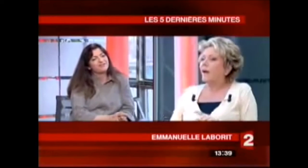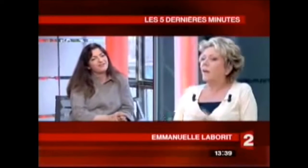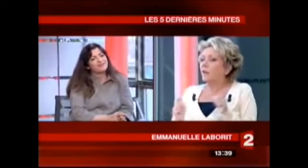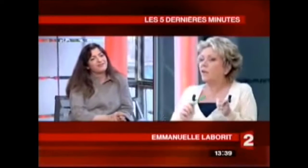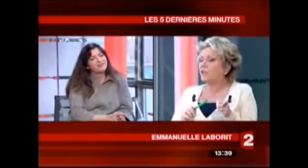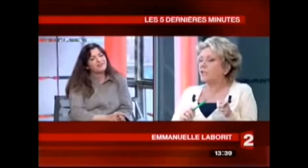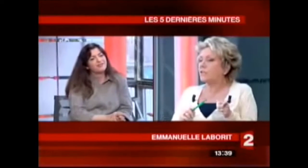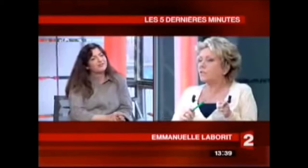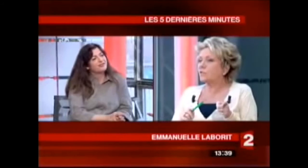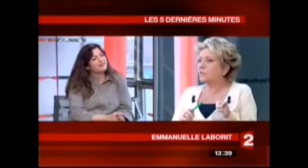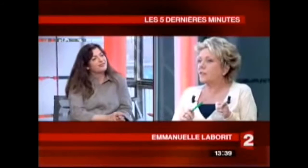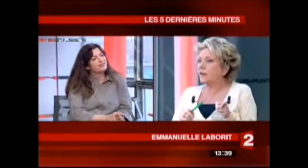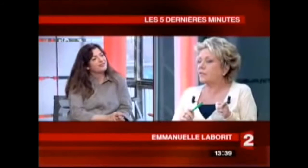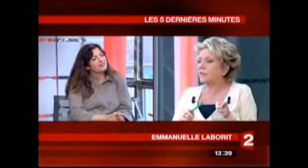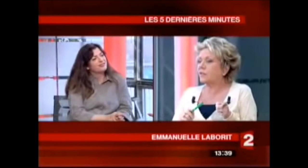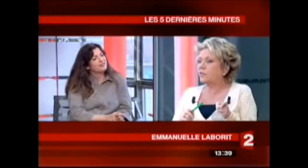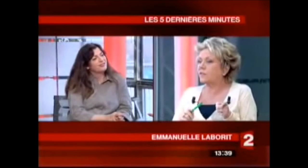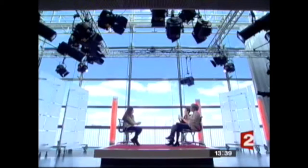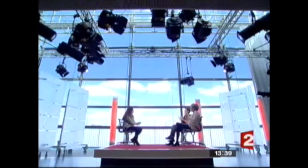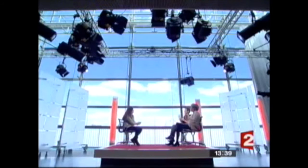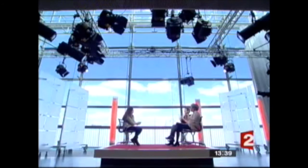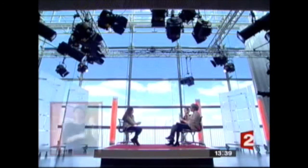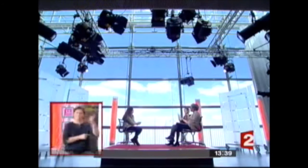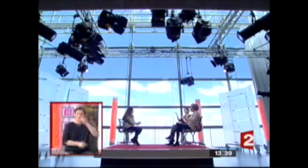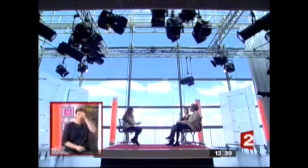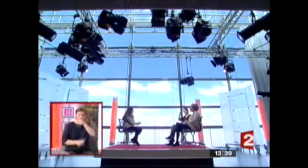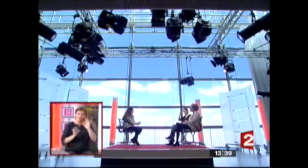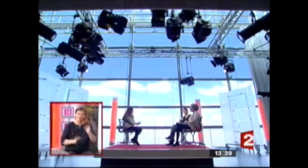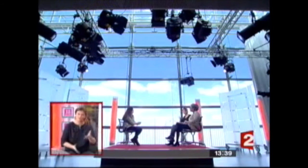À l'origine, ce théâtre vient des États-Unis, n'est-ce pas? Ou je me trompe?